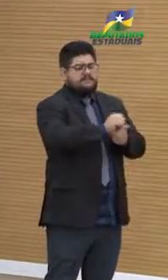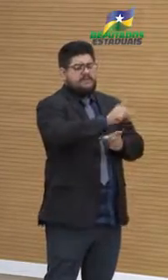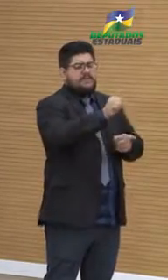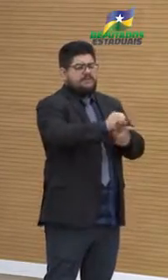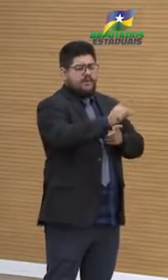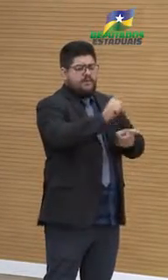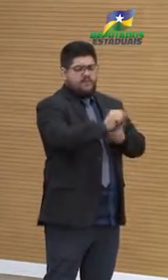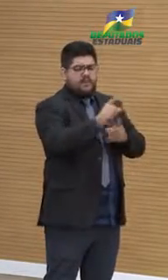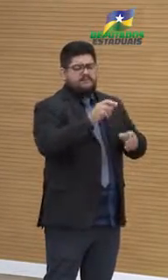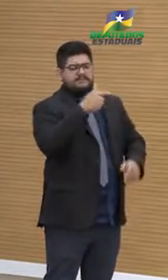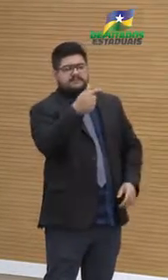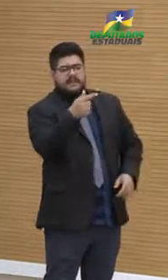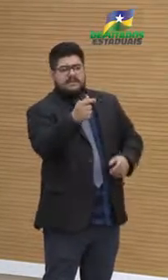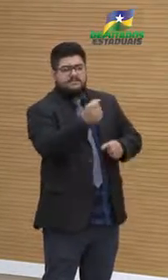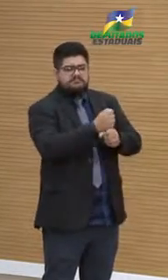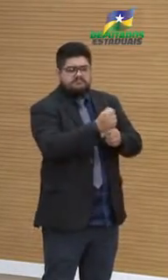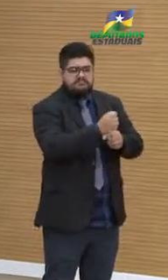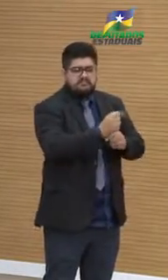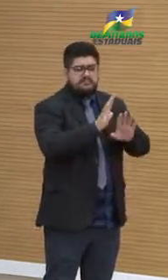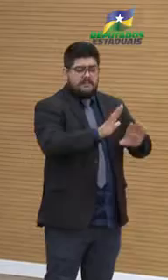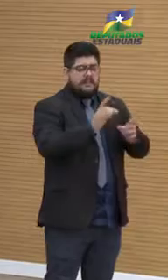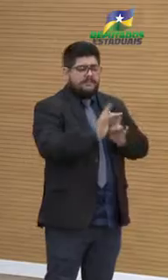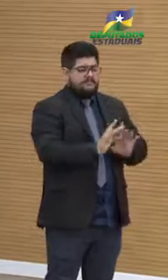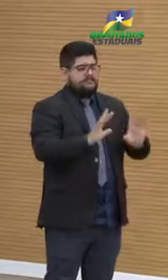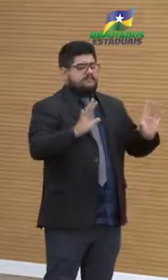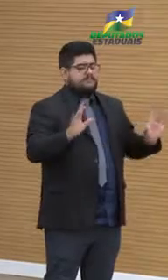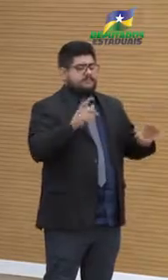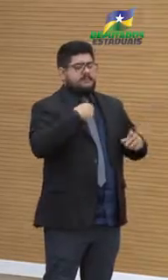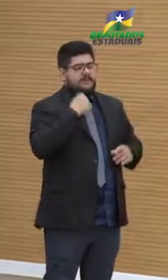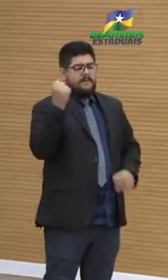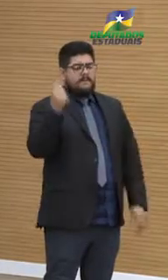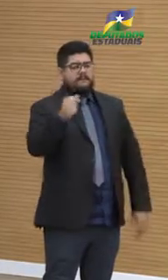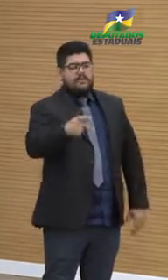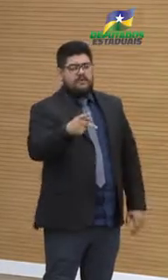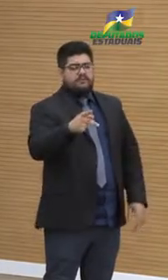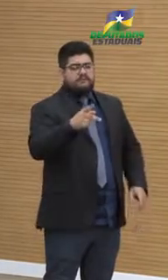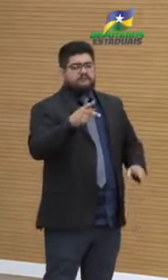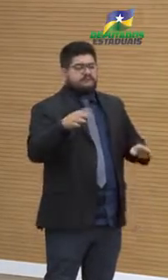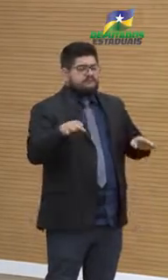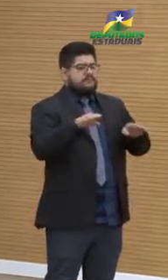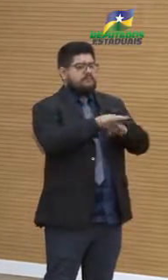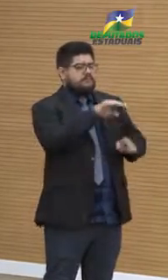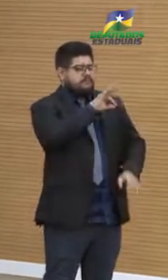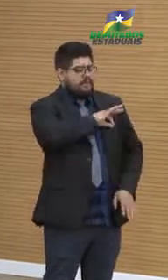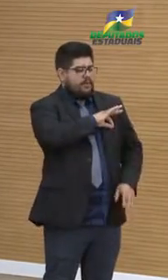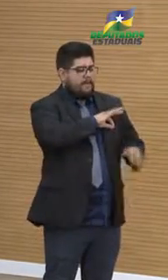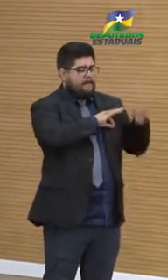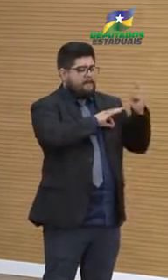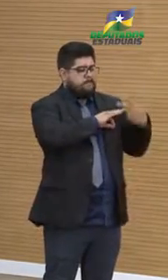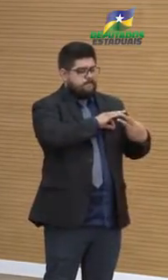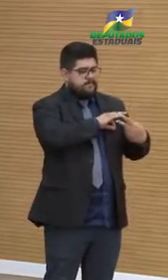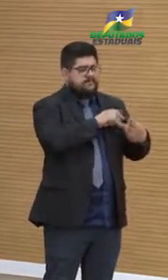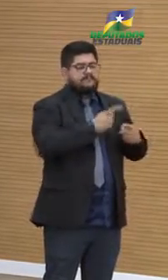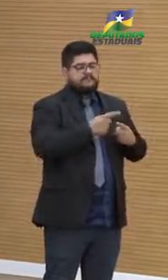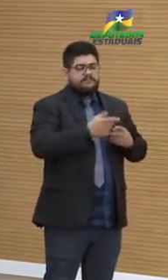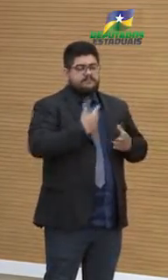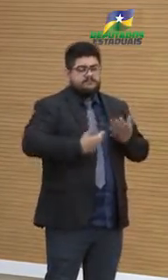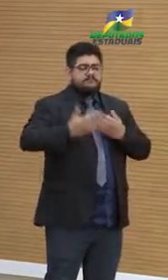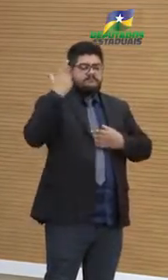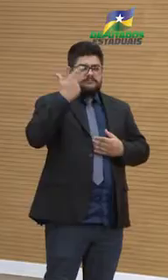integralmente, 7 anos, mas me deixa aposentar com integralidade e paridade porque eu pertenço aos quadros antes de